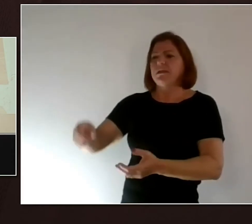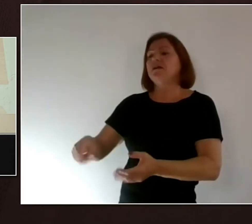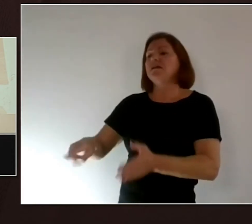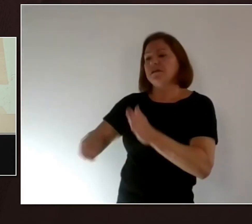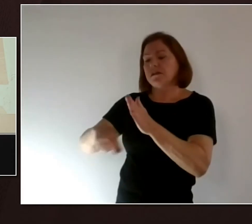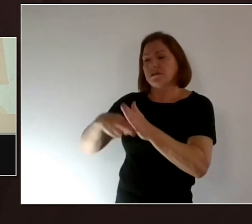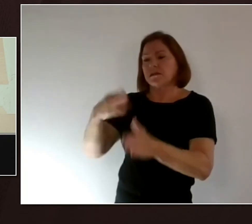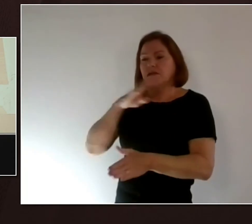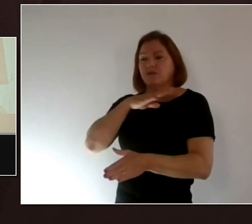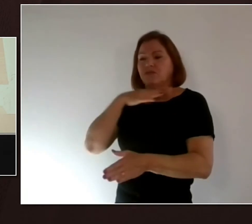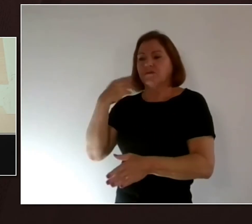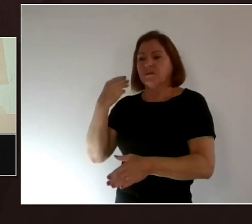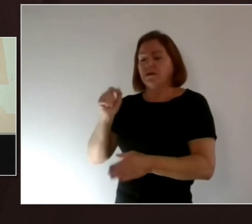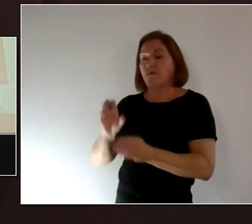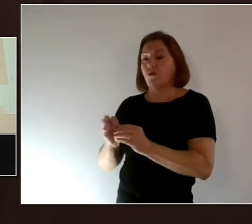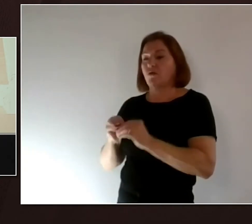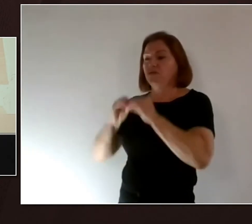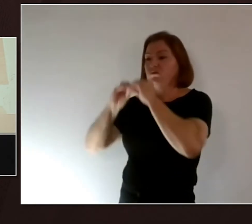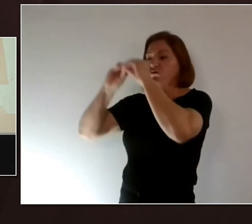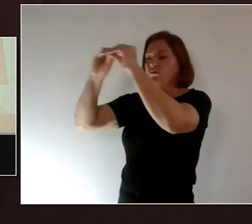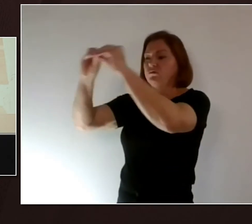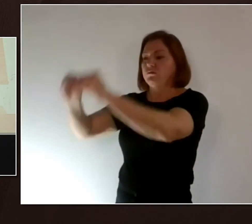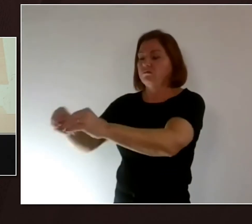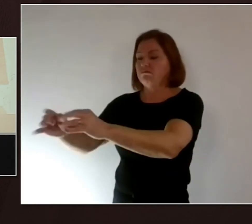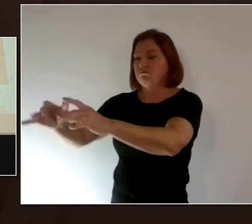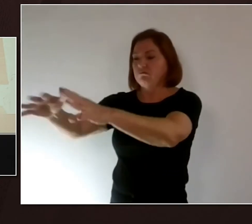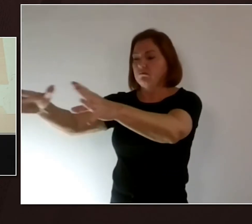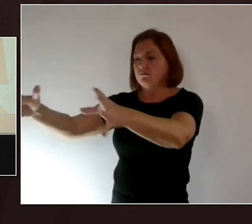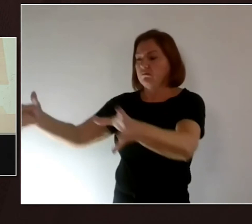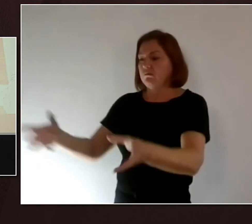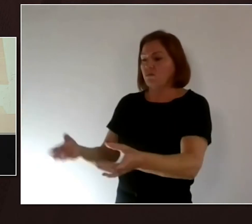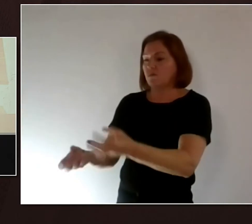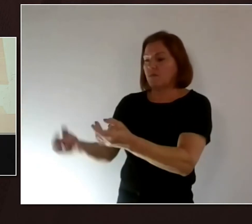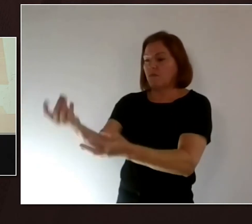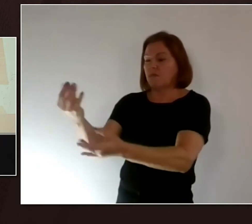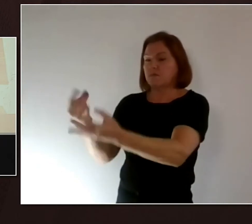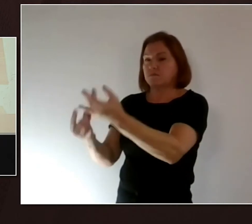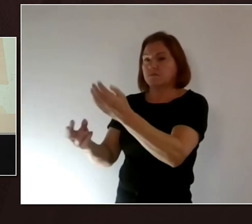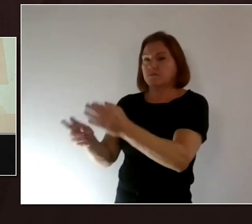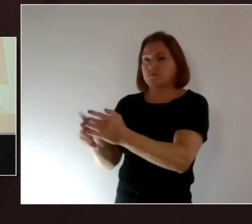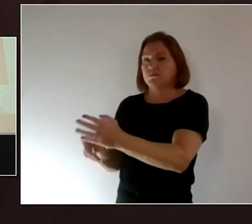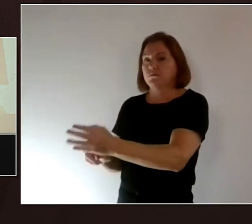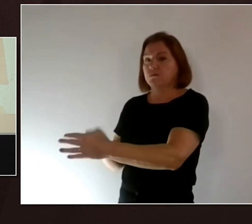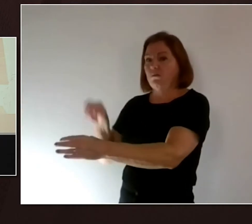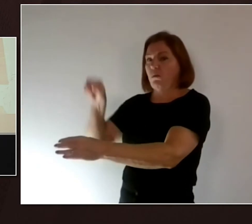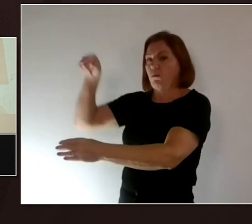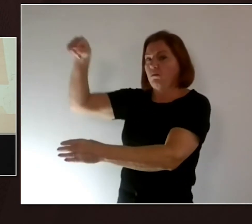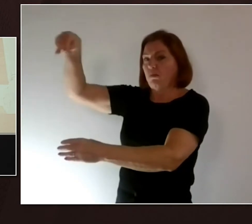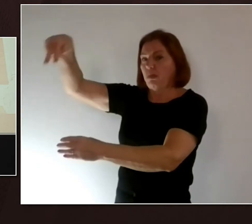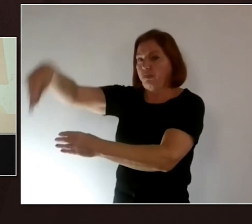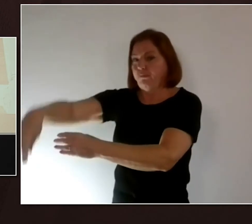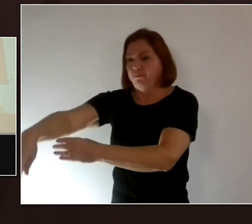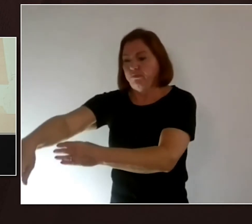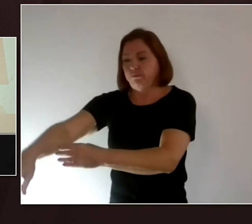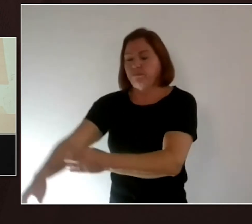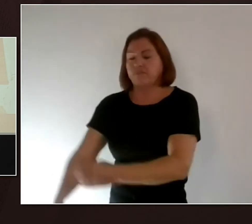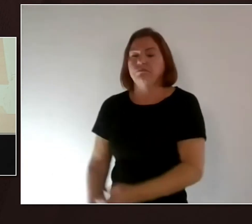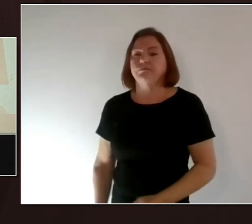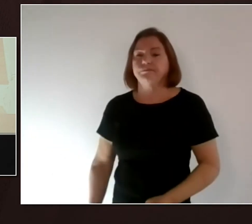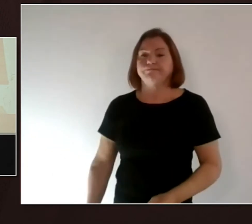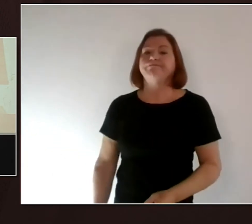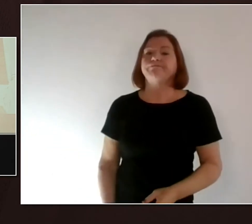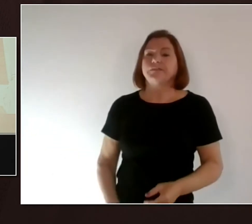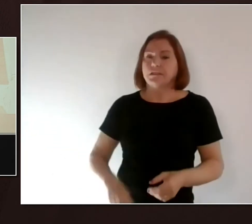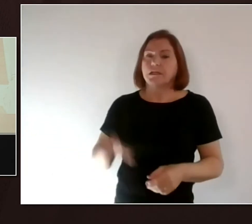fogo. Vocês estão me entendendo? Por isso, irmãos, vamos nos apressar a tirar as pessoas dessa segunda morte. Vamos